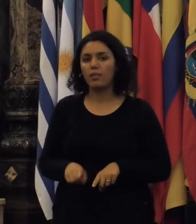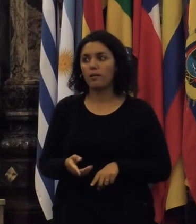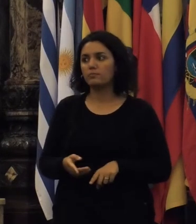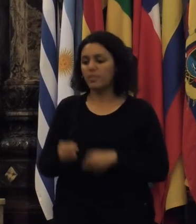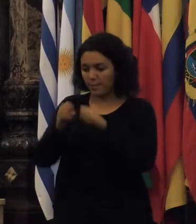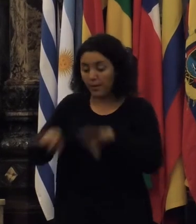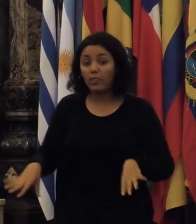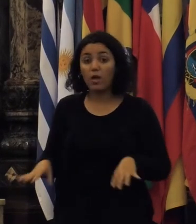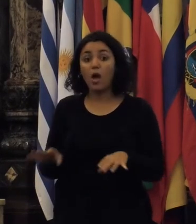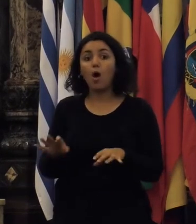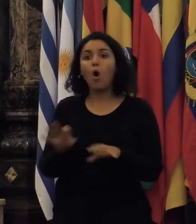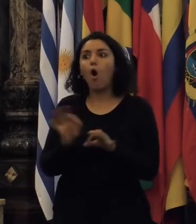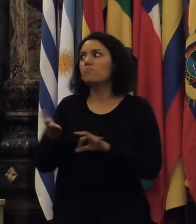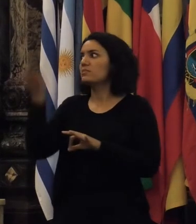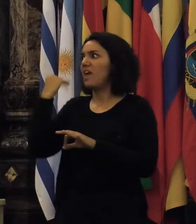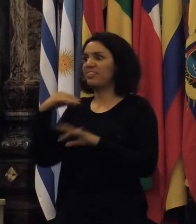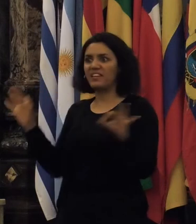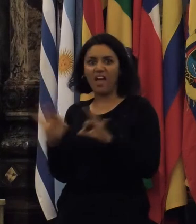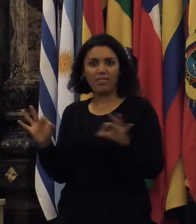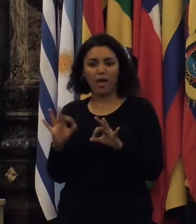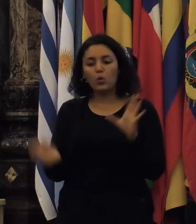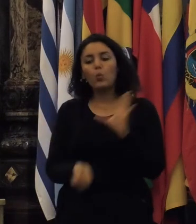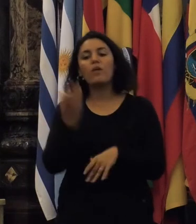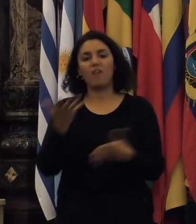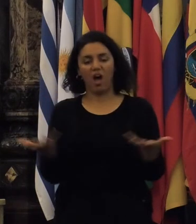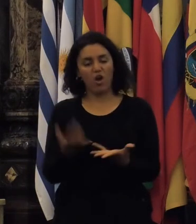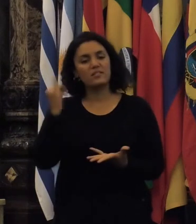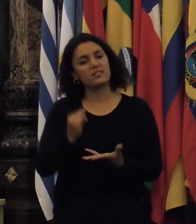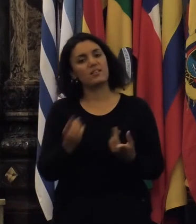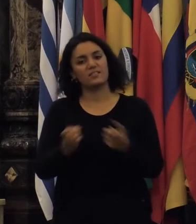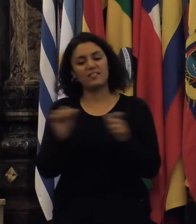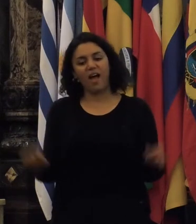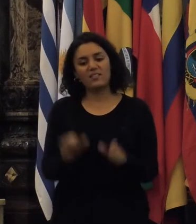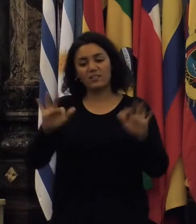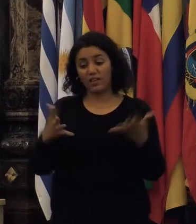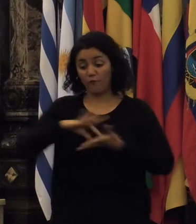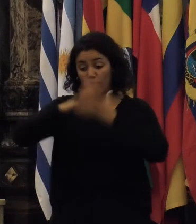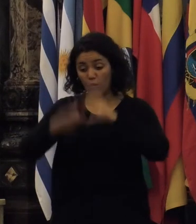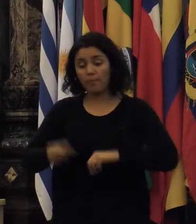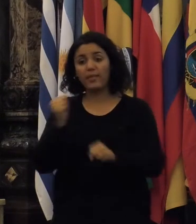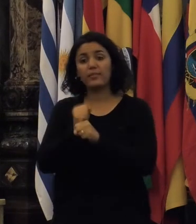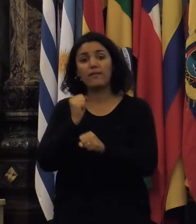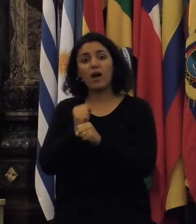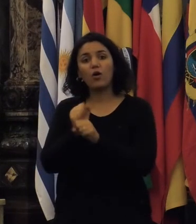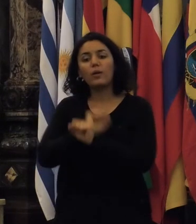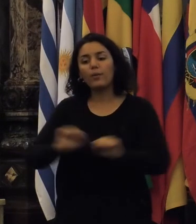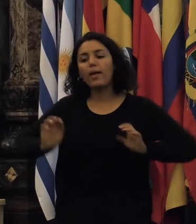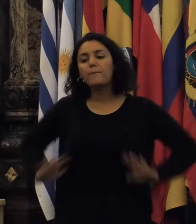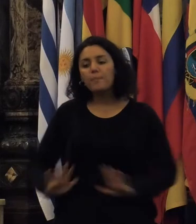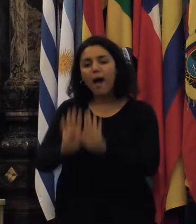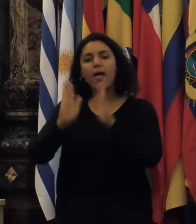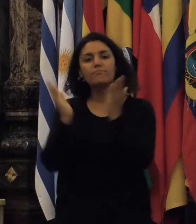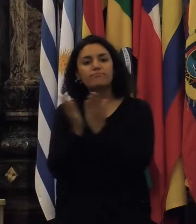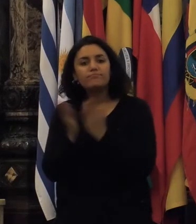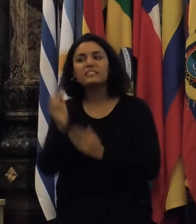y de crear, si nunca antes fue realizado, una metodología de trabajo en la cual la formación de psicólogos,